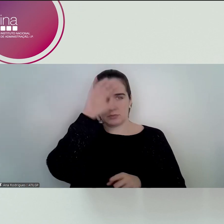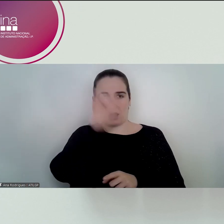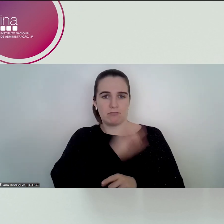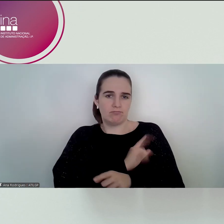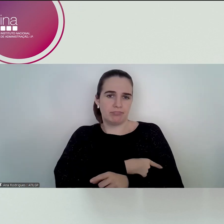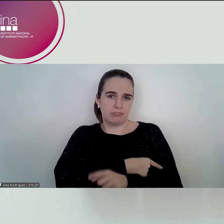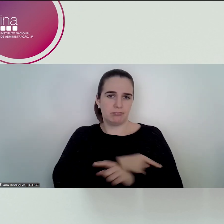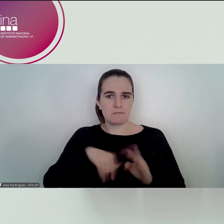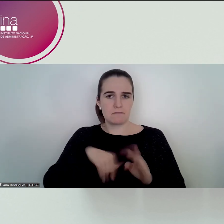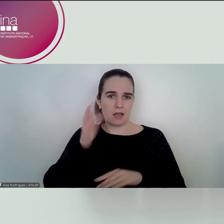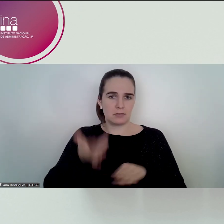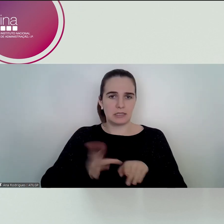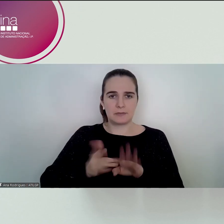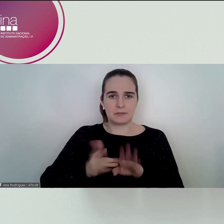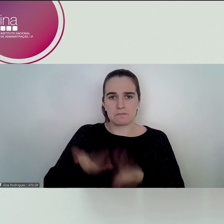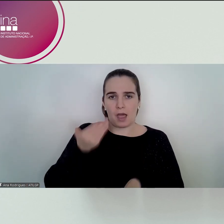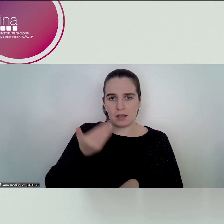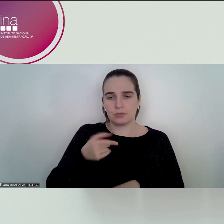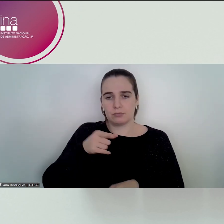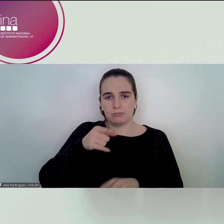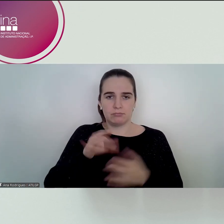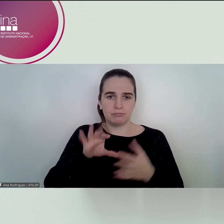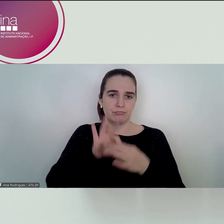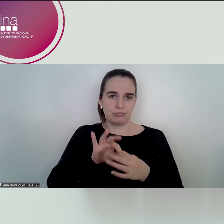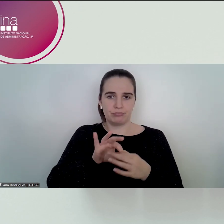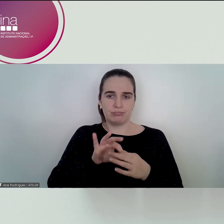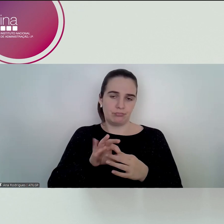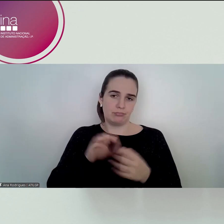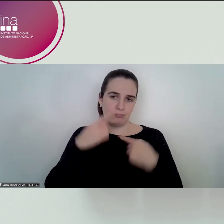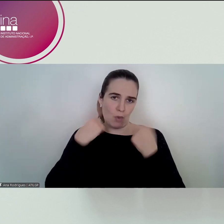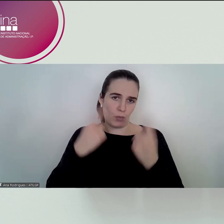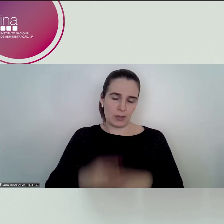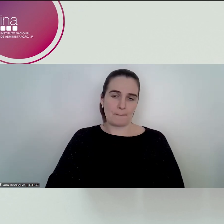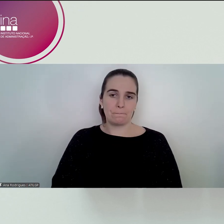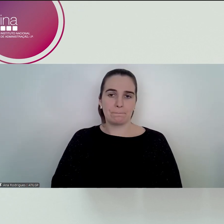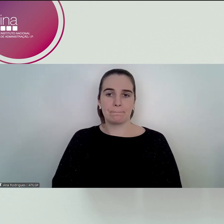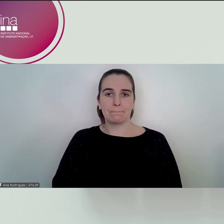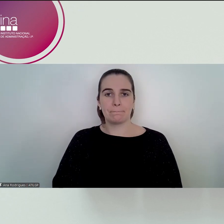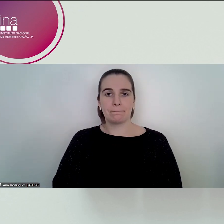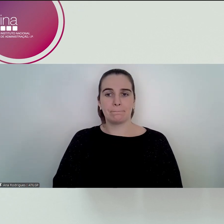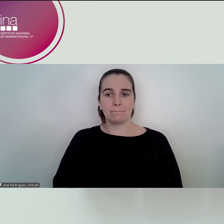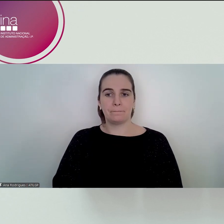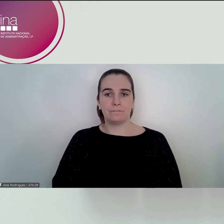aptas e mais sensíveis e disponíveis a dar as organizações públicas.